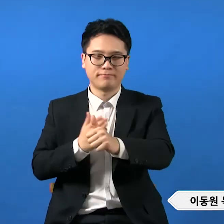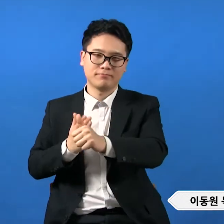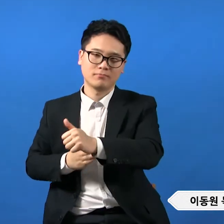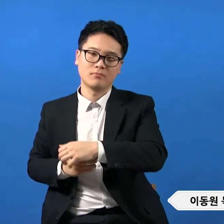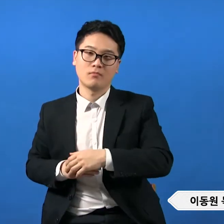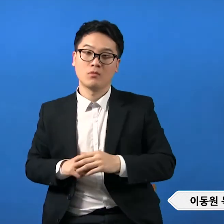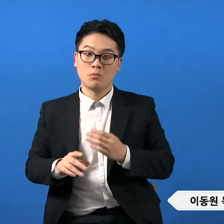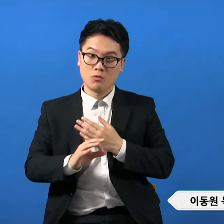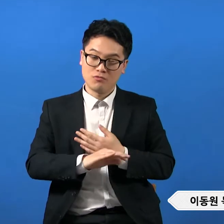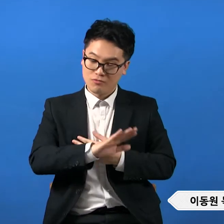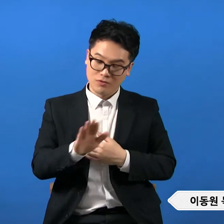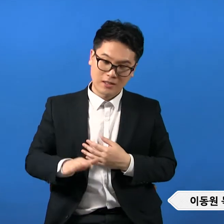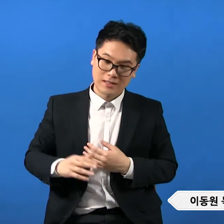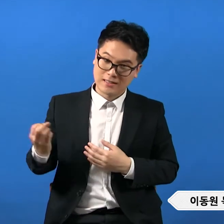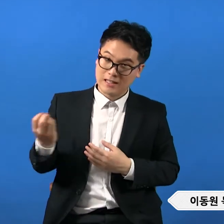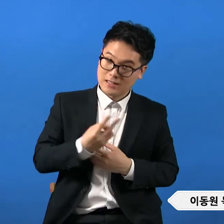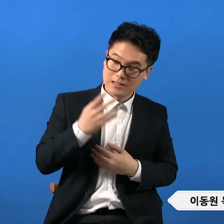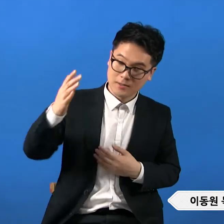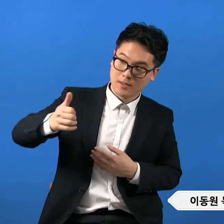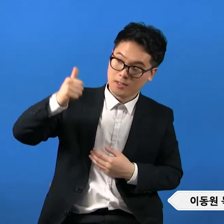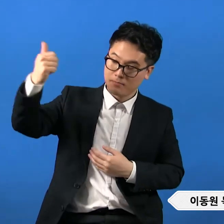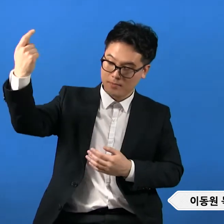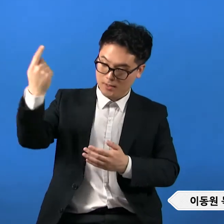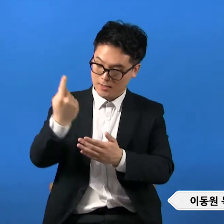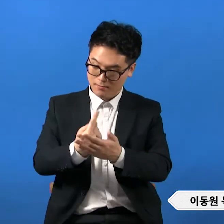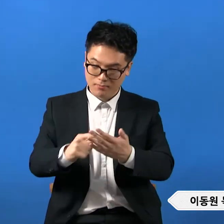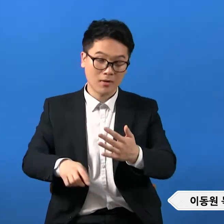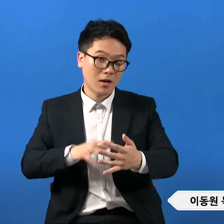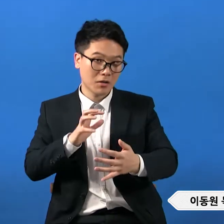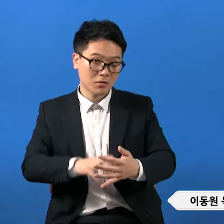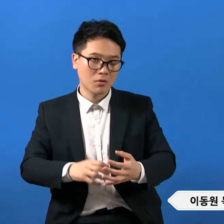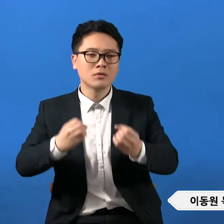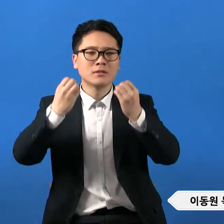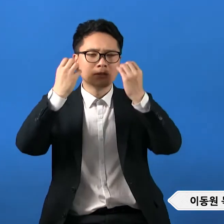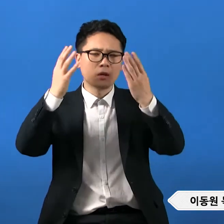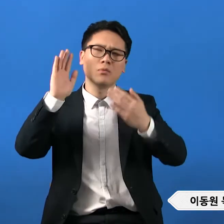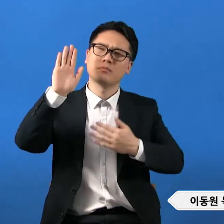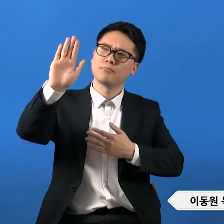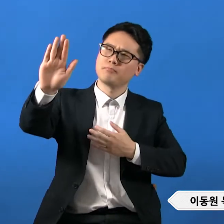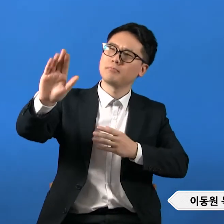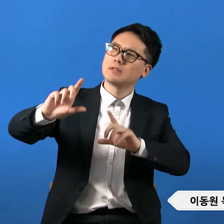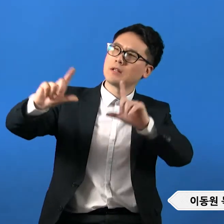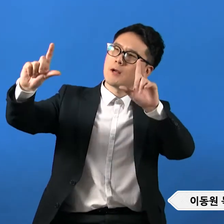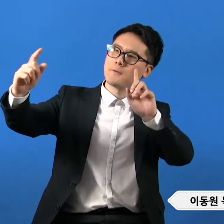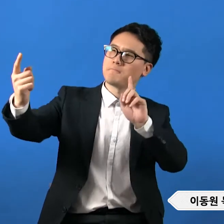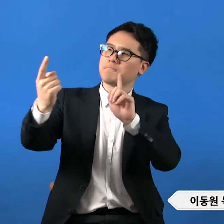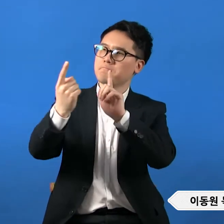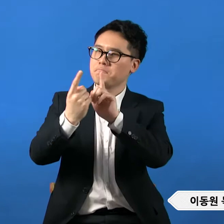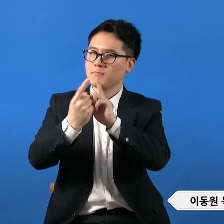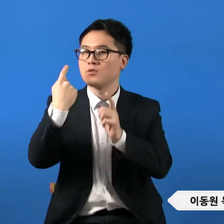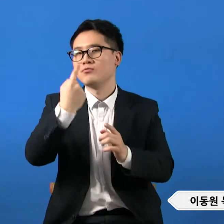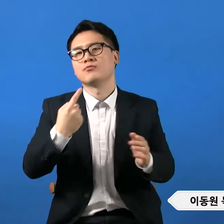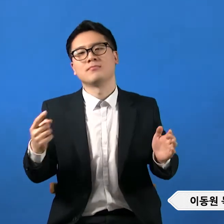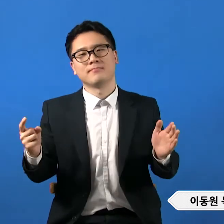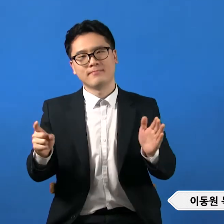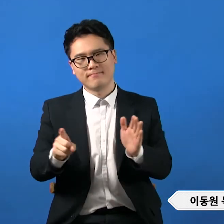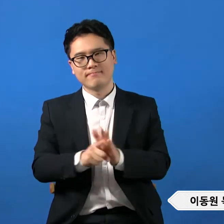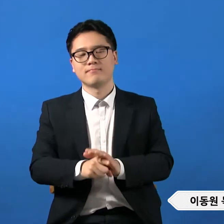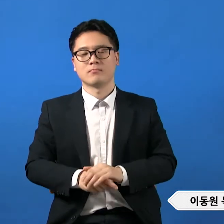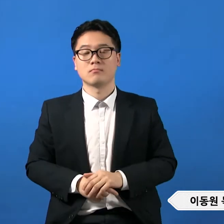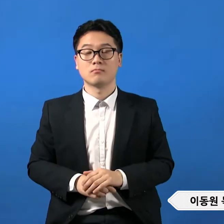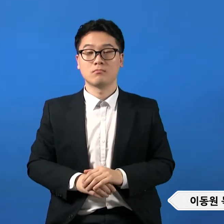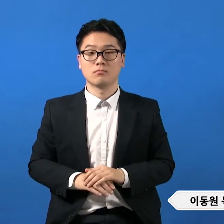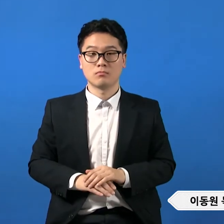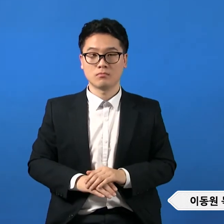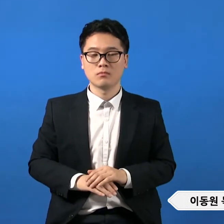거룩한 떨림으로 하나님의 임재 안에서 새로운 날, 새로운 미래를 맞게 될 줄로 믿습니다.